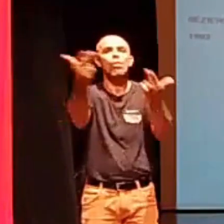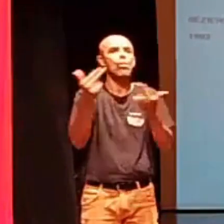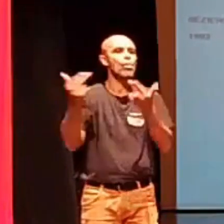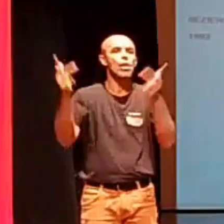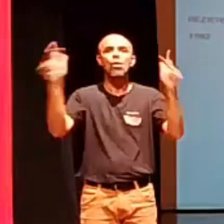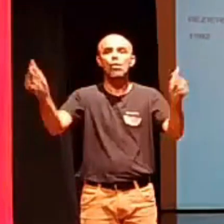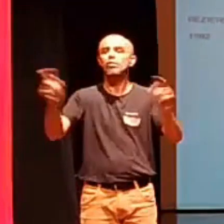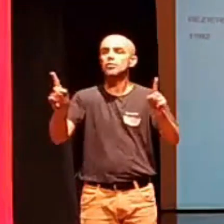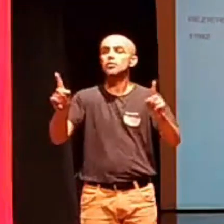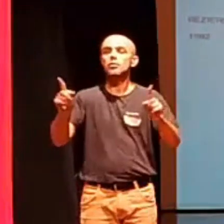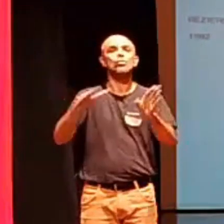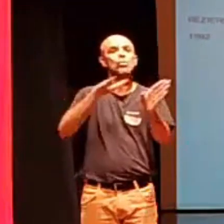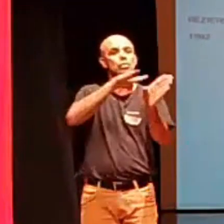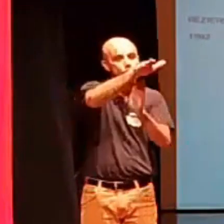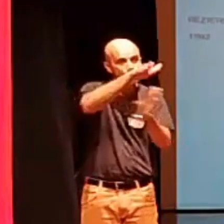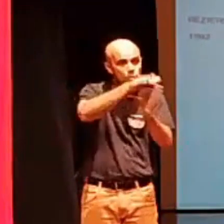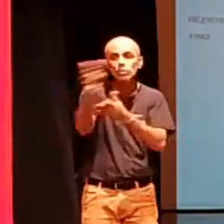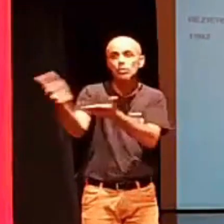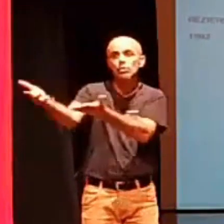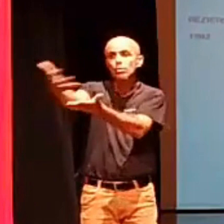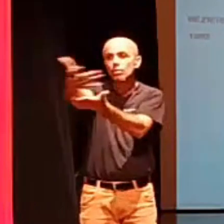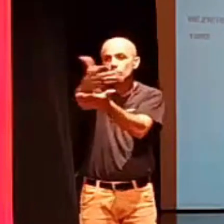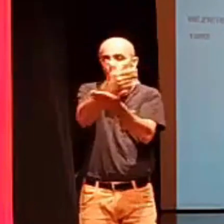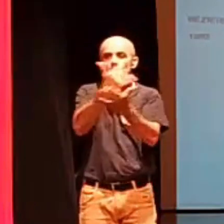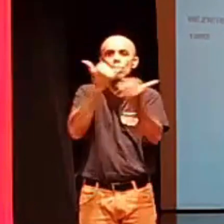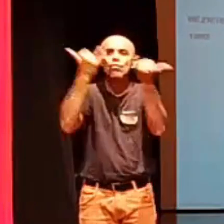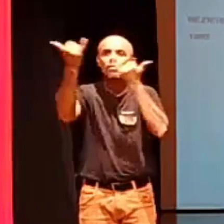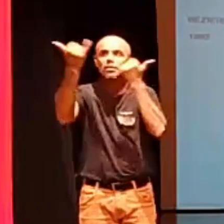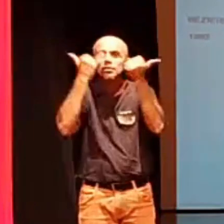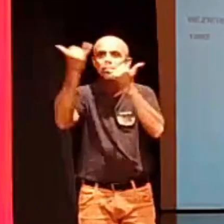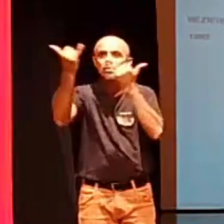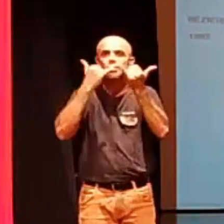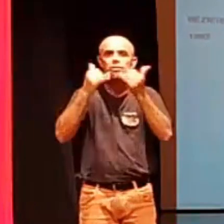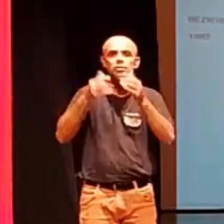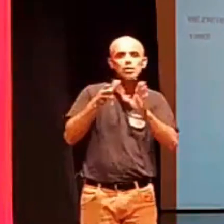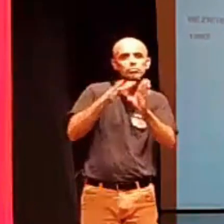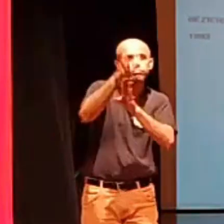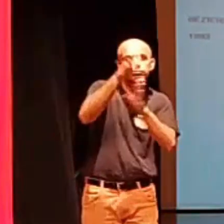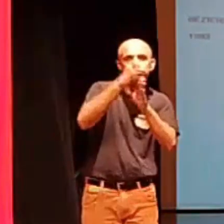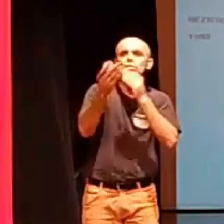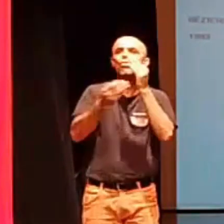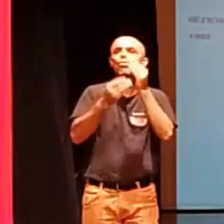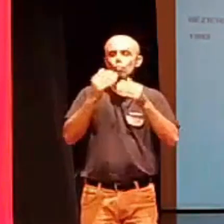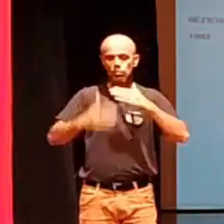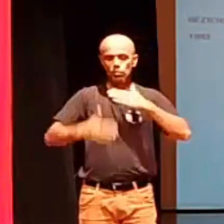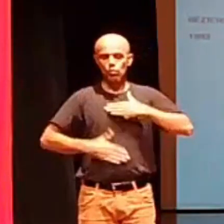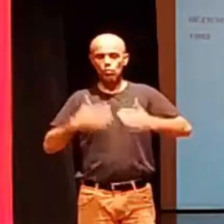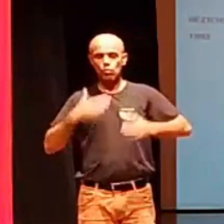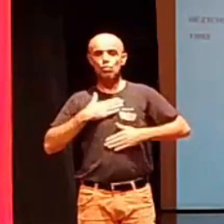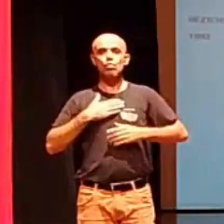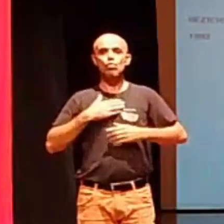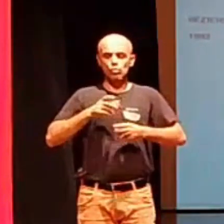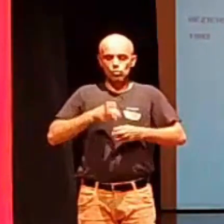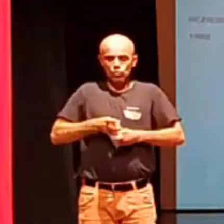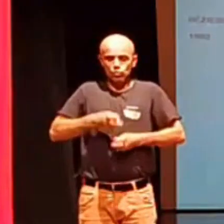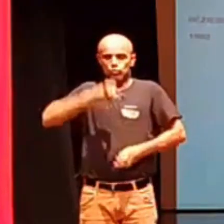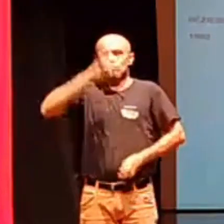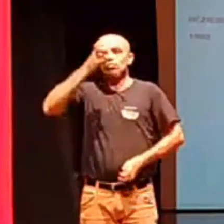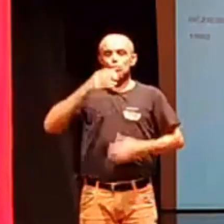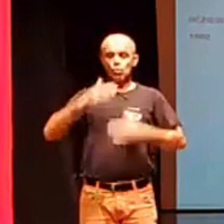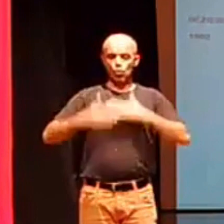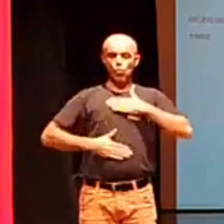pode dar informação, a gente pode dar comprometimento com o corpo delas, saber que elas podem cuidar o tempo inteiro desse corpo,